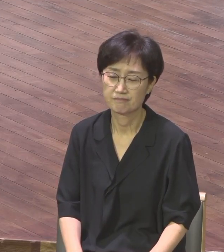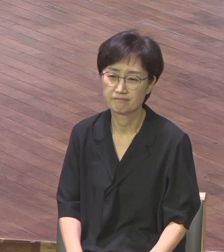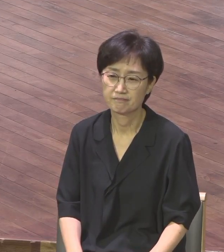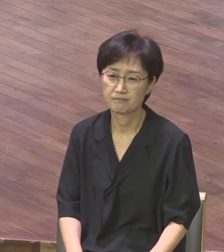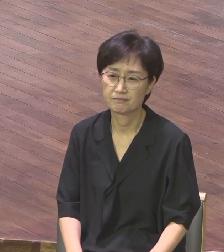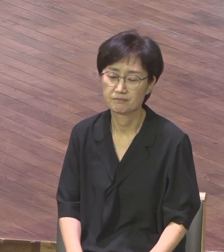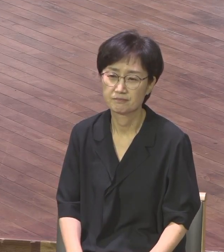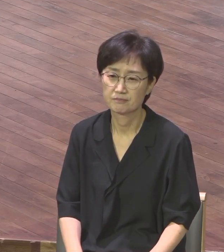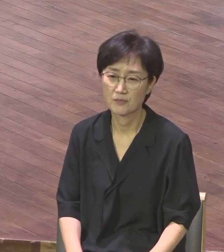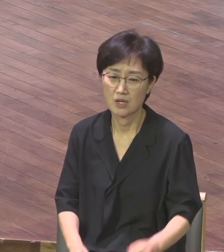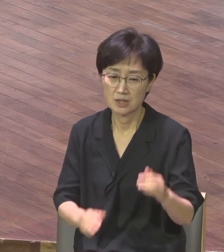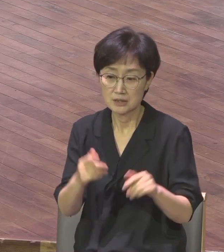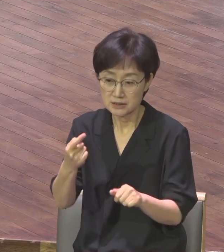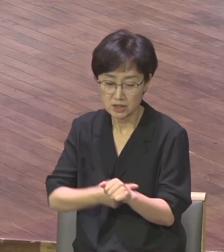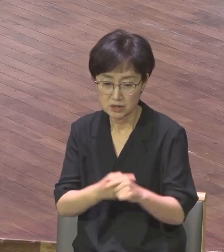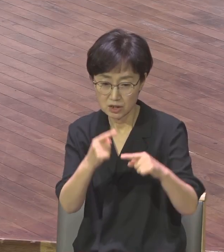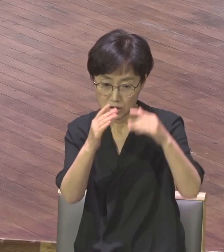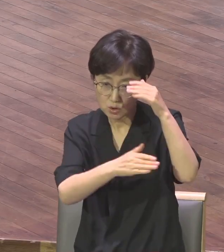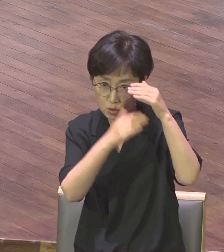그렇게 되잖아요.